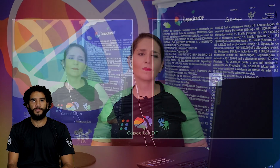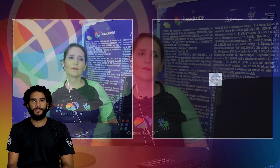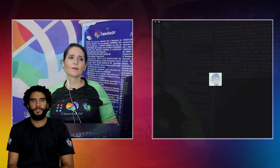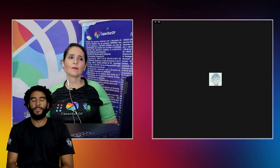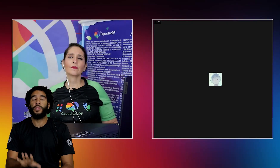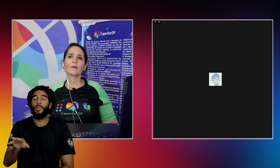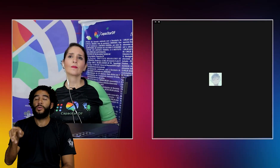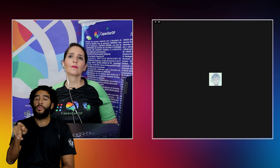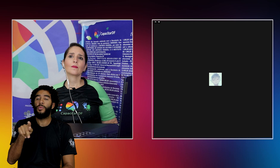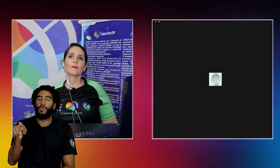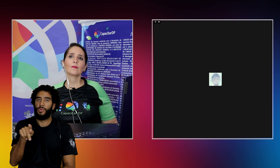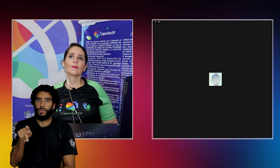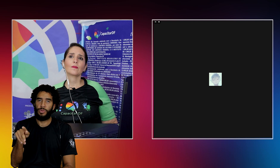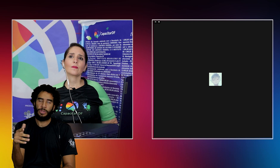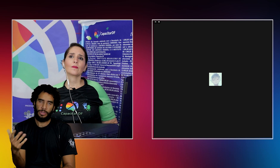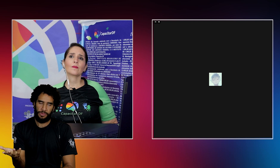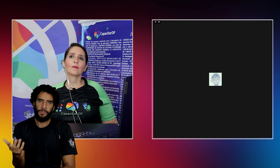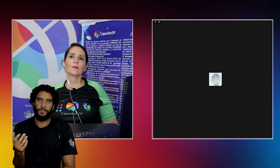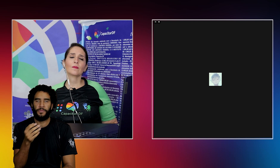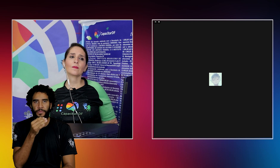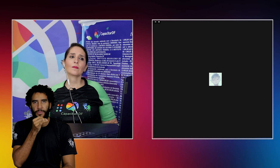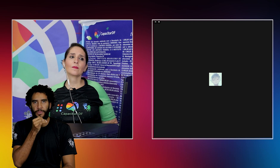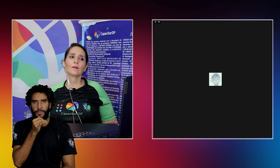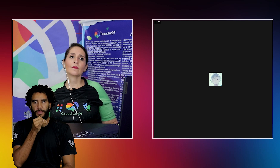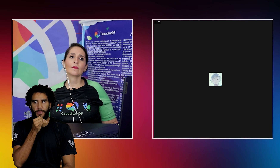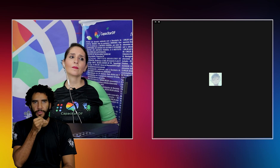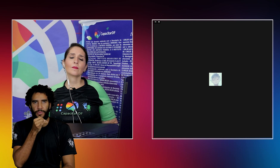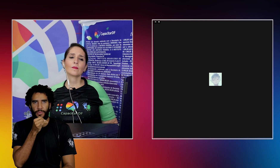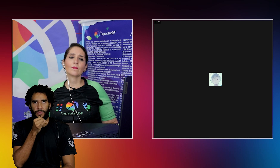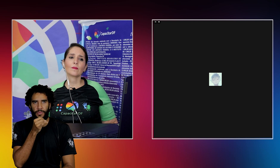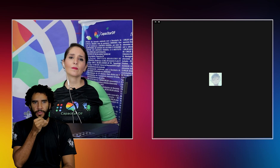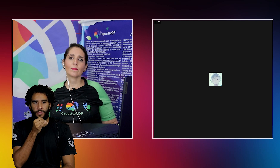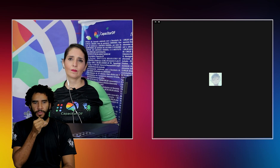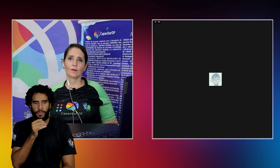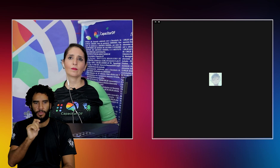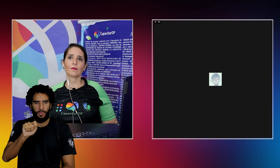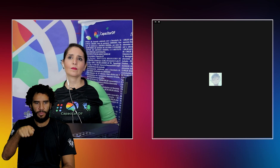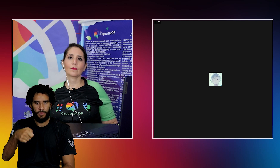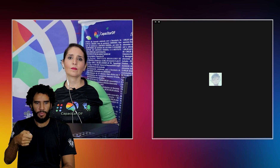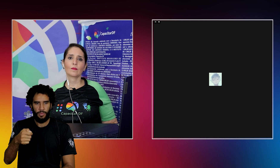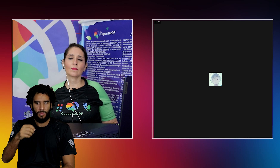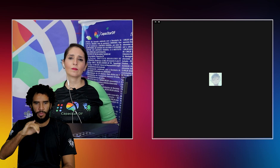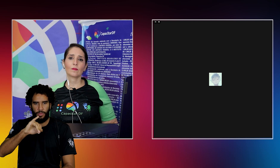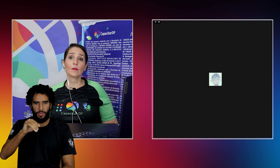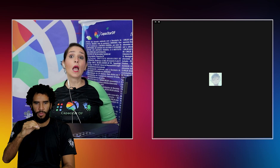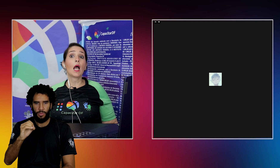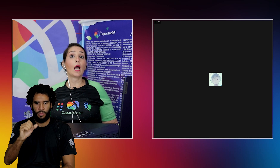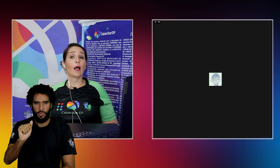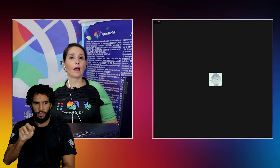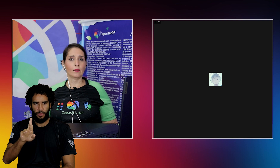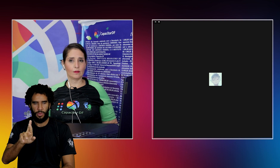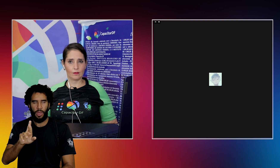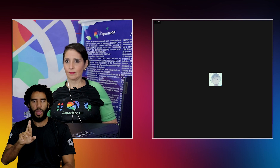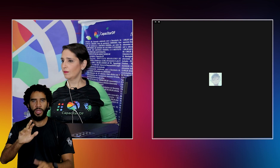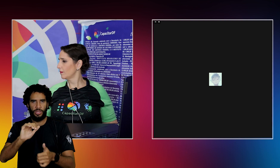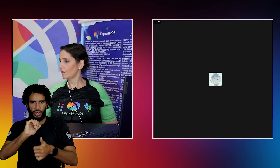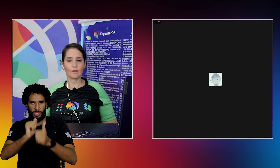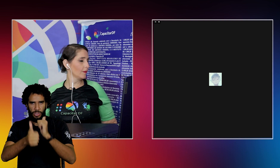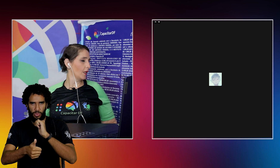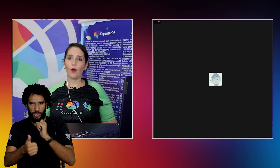Professora, assim, no caso de, tipo, jogar o sinal de jogar para jogar um esporte, é o mesmo de